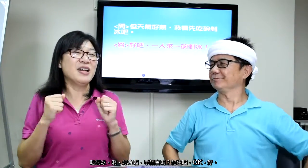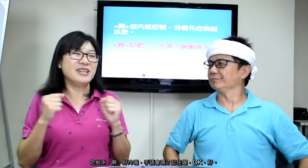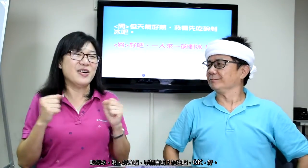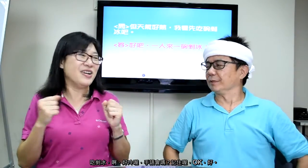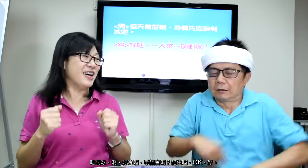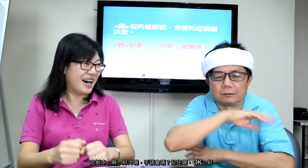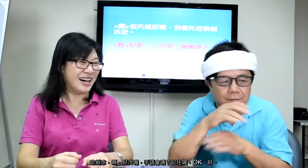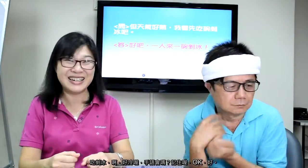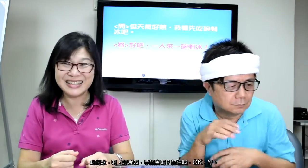冷哦，